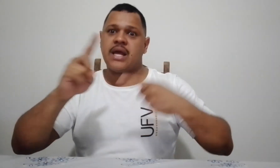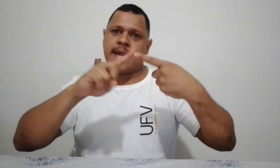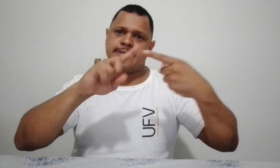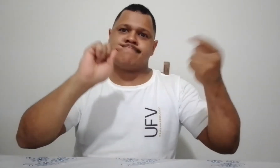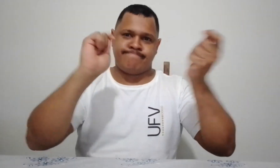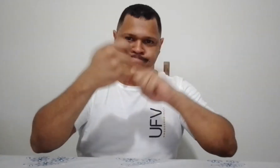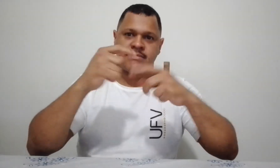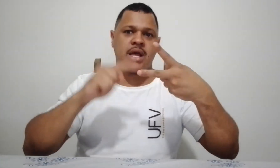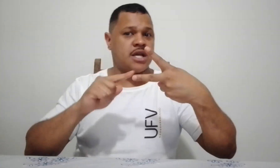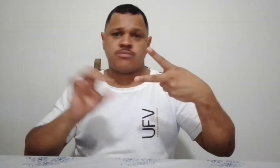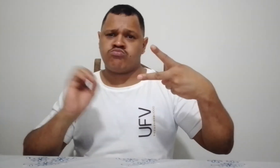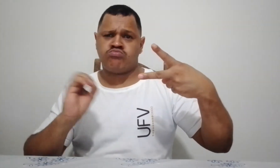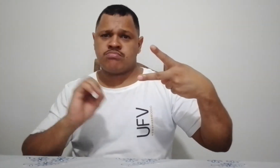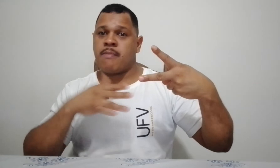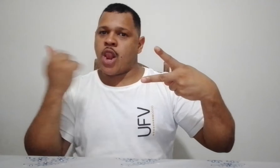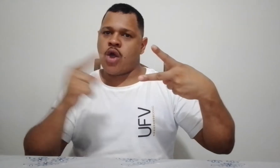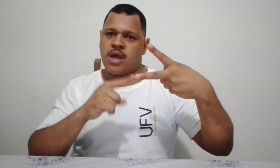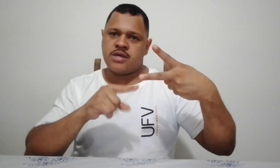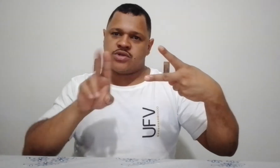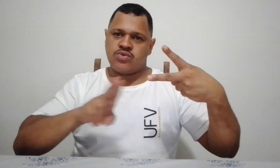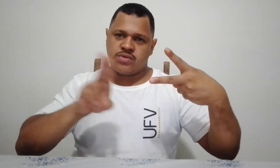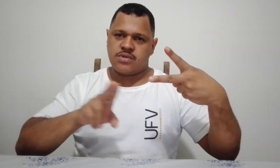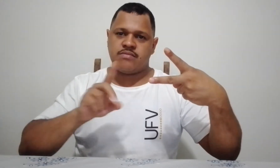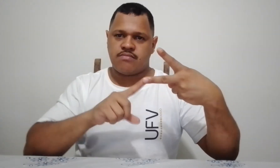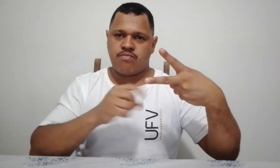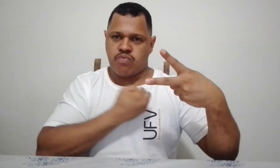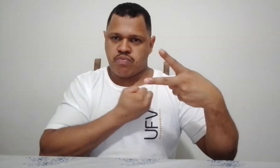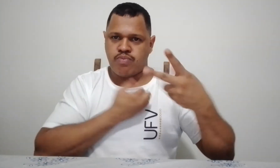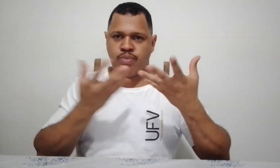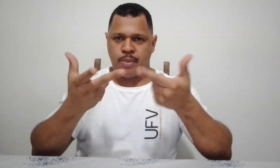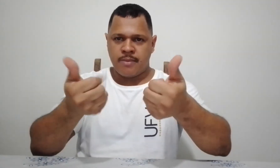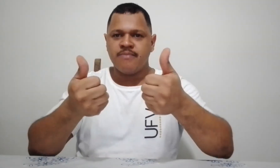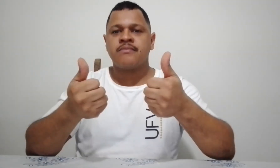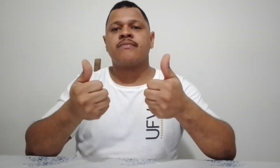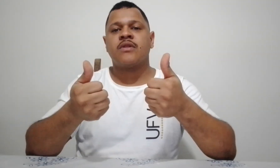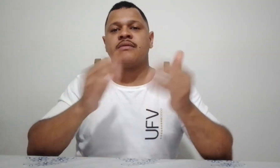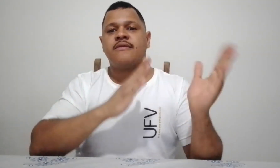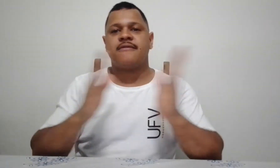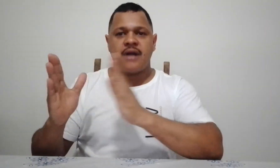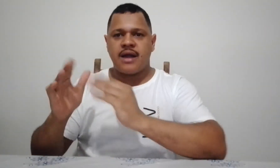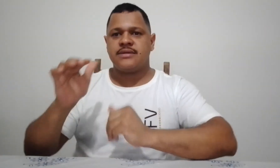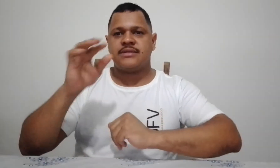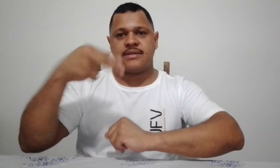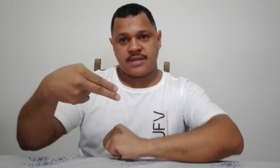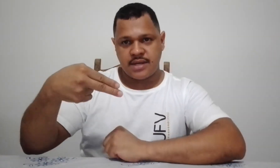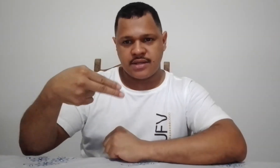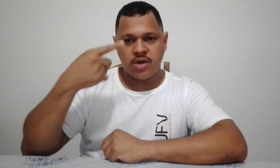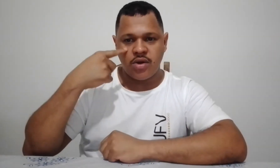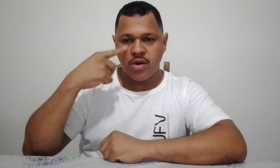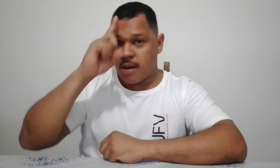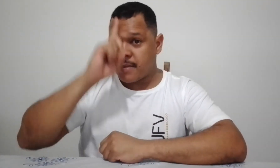valor eficaz, com fase θ, ele é representado, vou colocar em amarelinho aqui, ó,